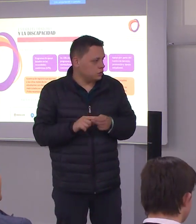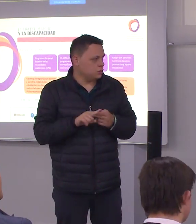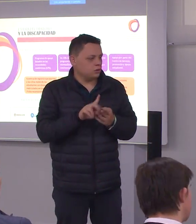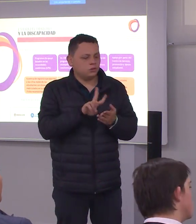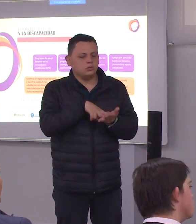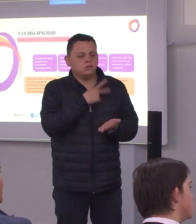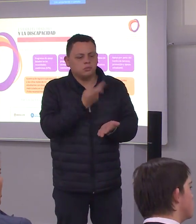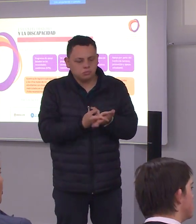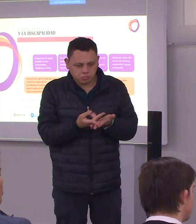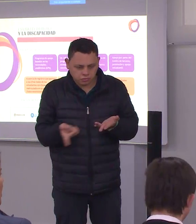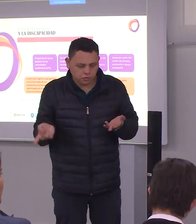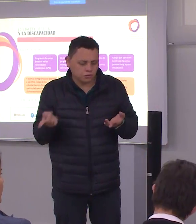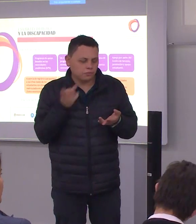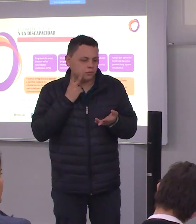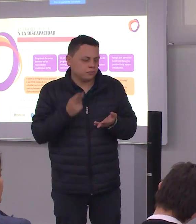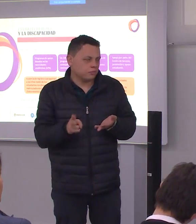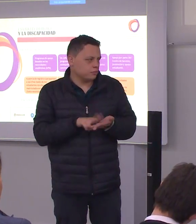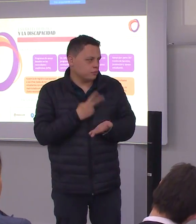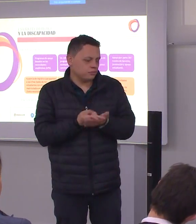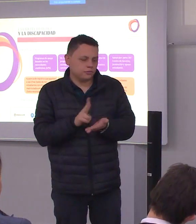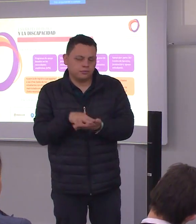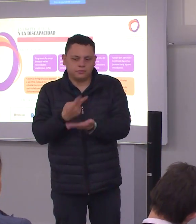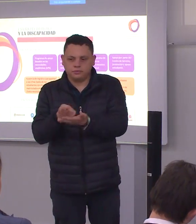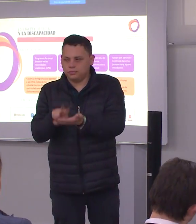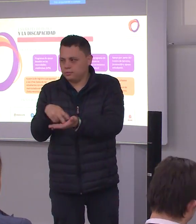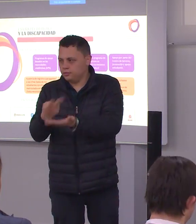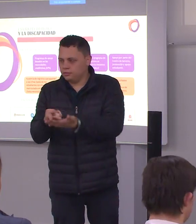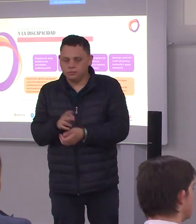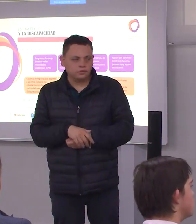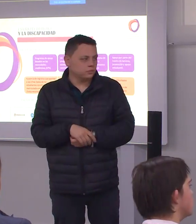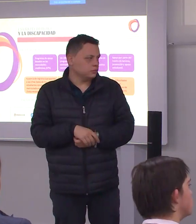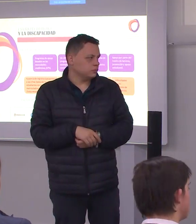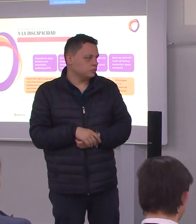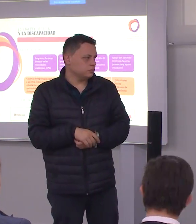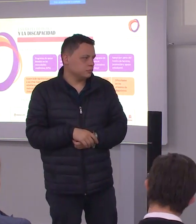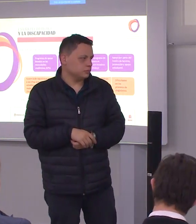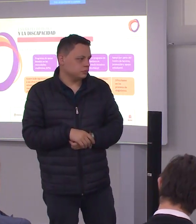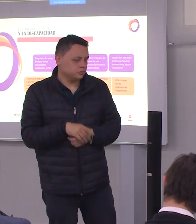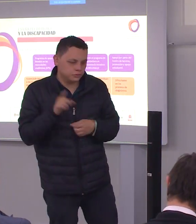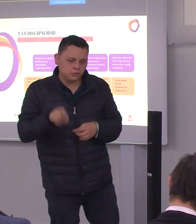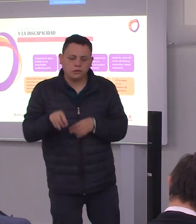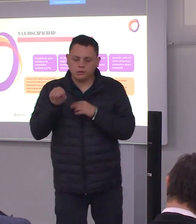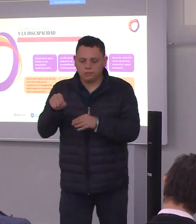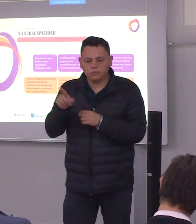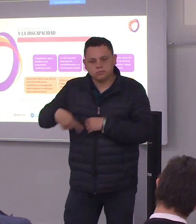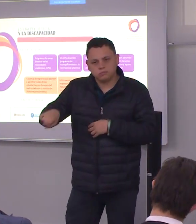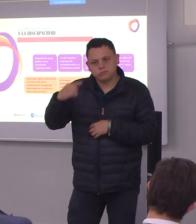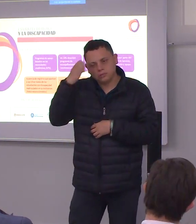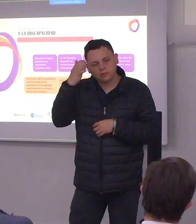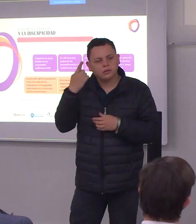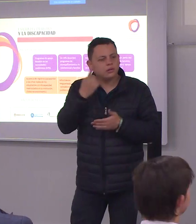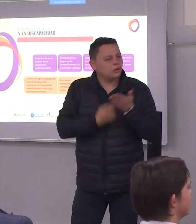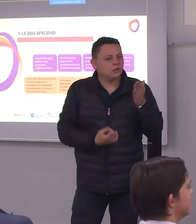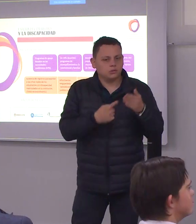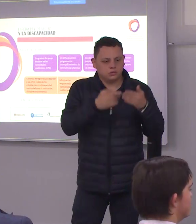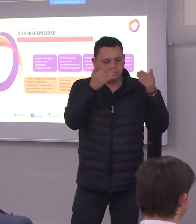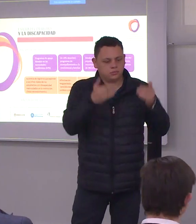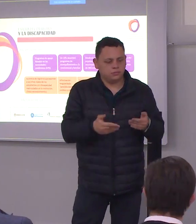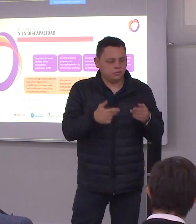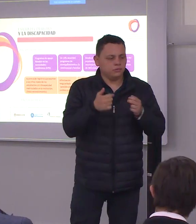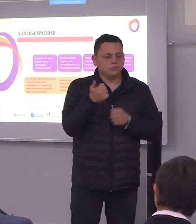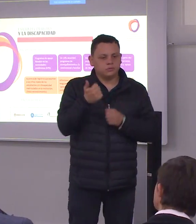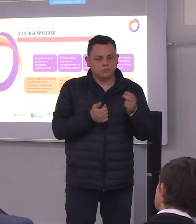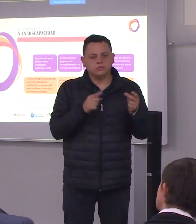desmayos recurrentes bueno entre otras entonces hay que hacer capacitación con ellos se identifican